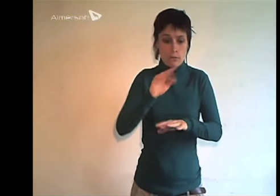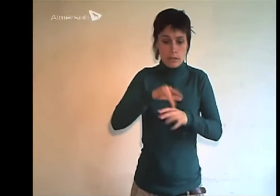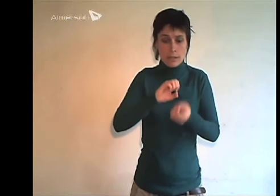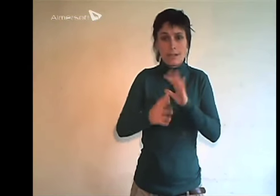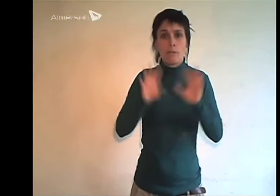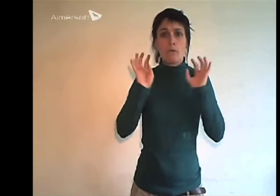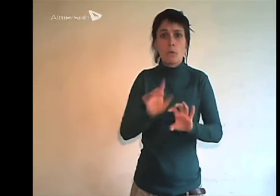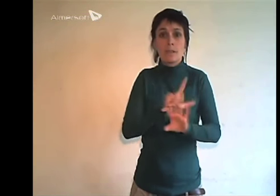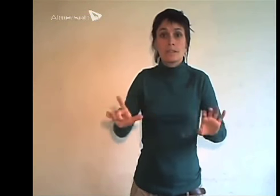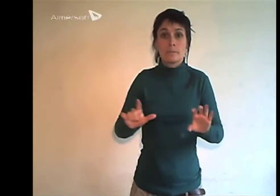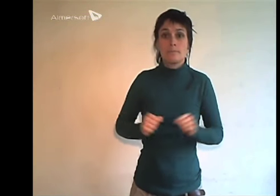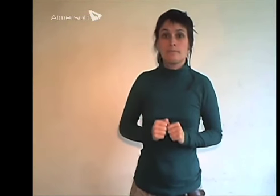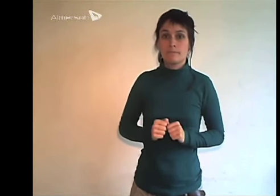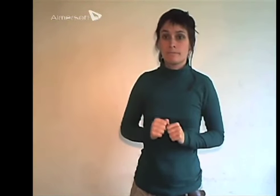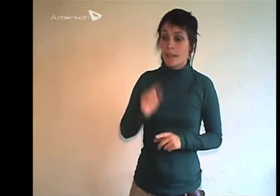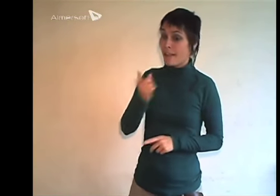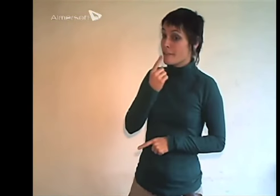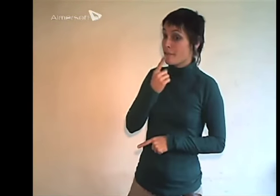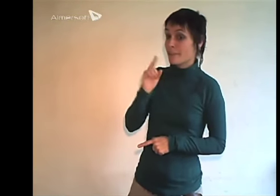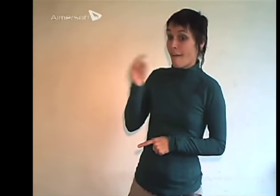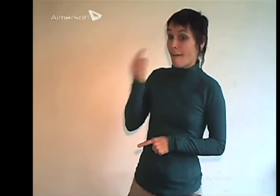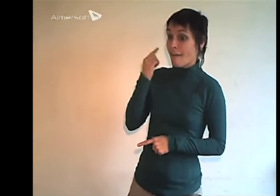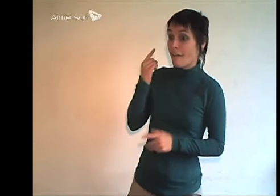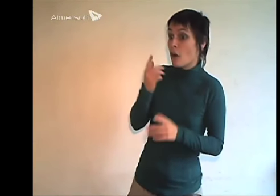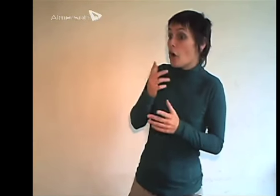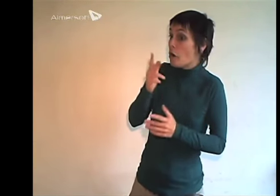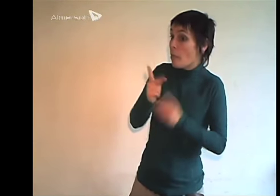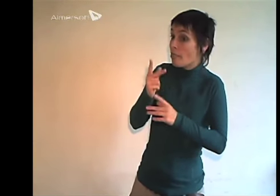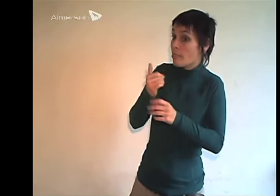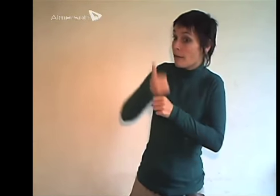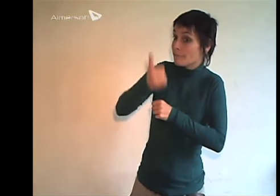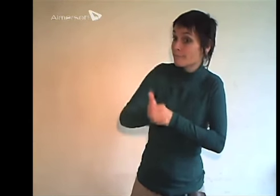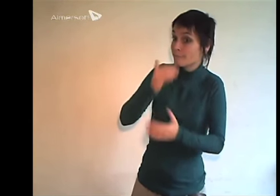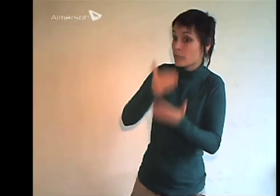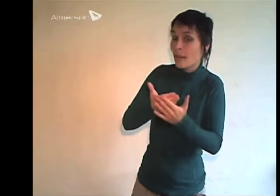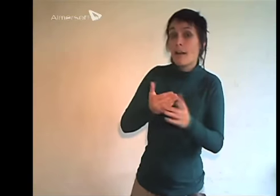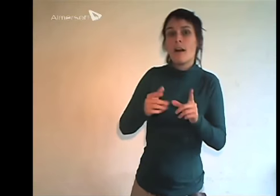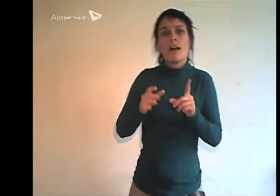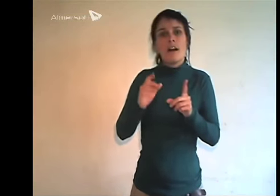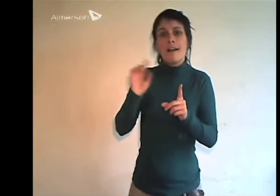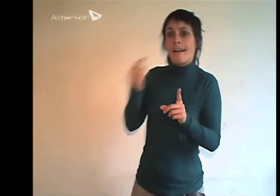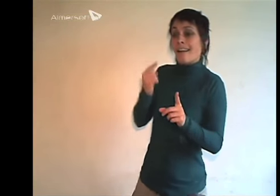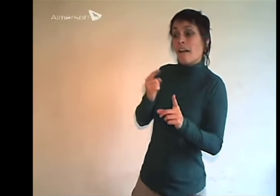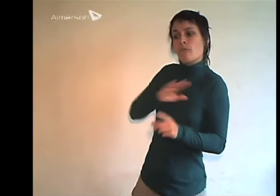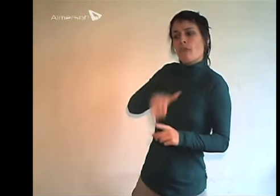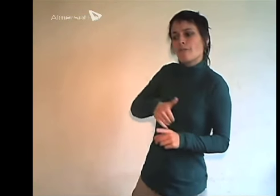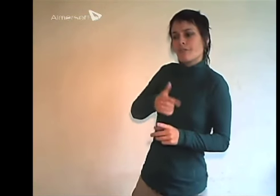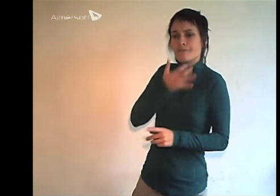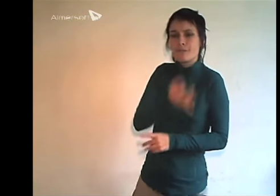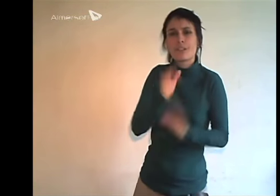l'année prochaine. Et quand même un dernier petit mot pour quand même deux interprètes qui prennent part complètement à